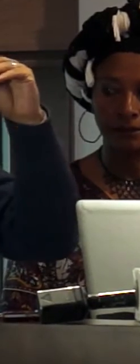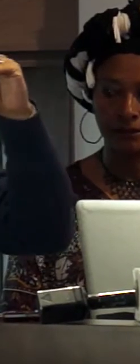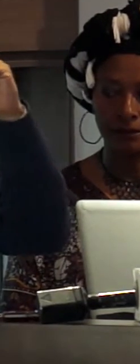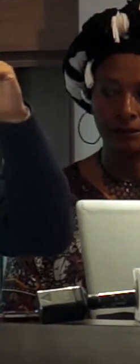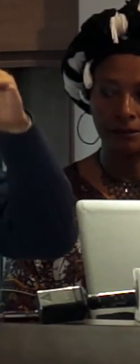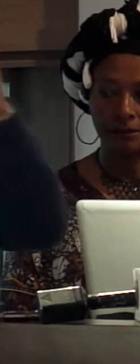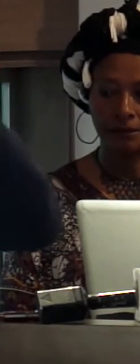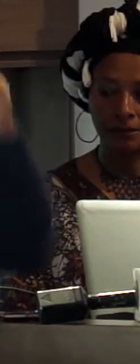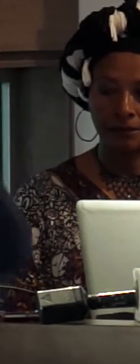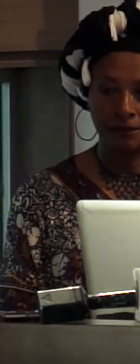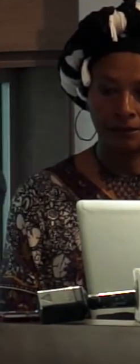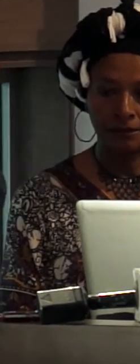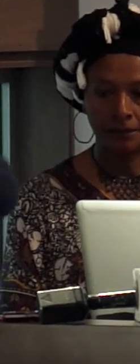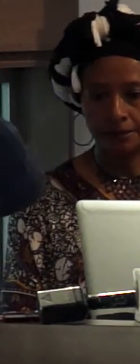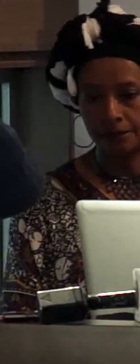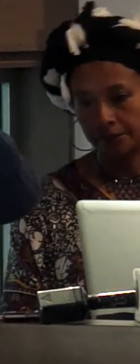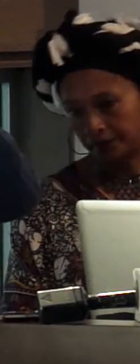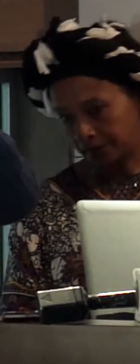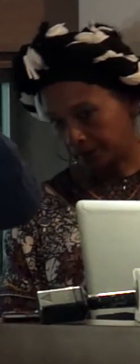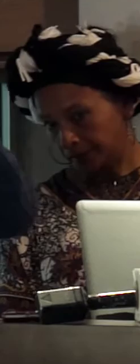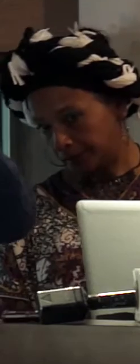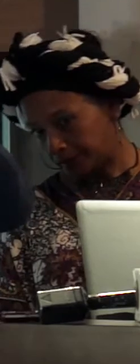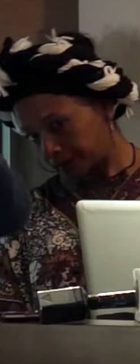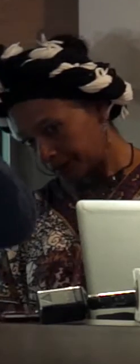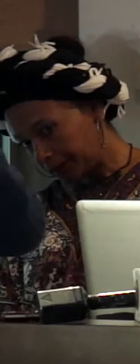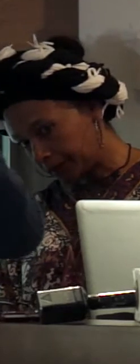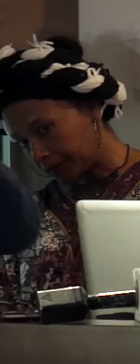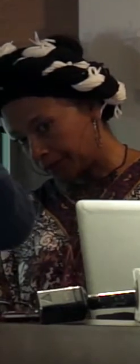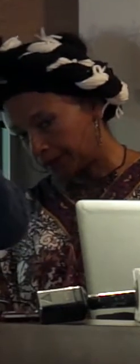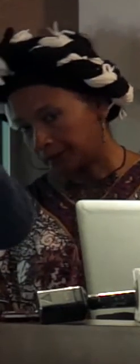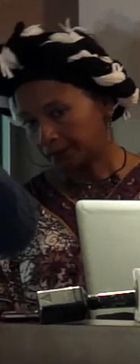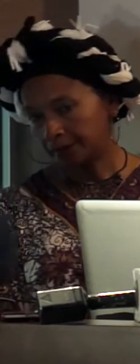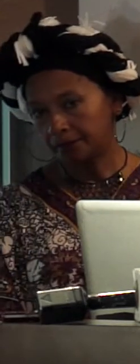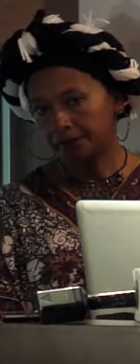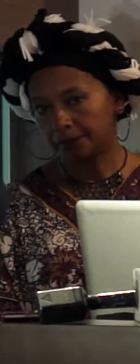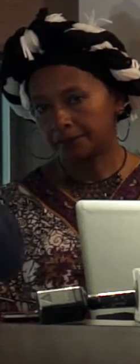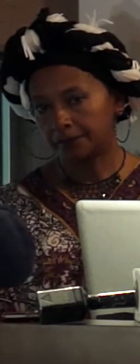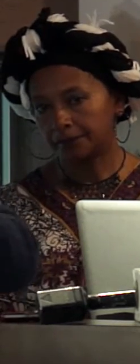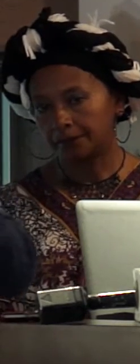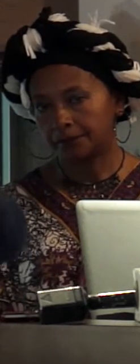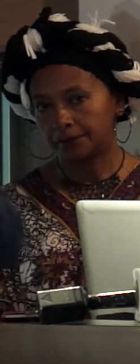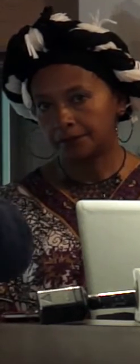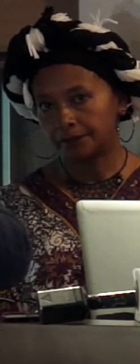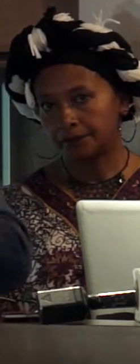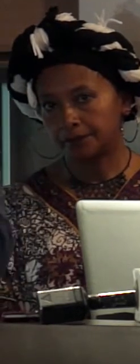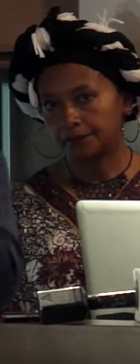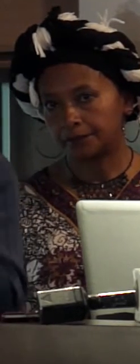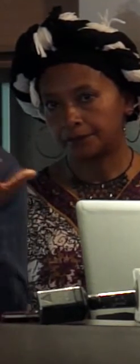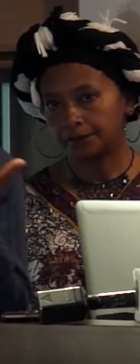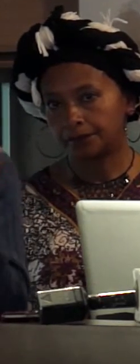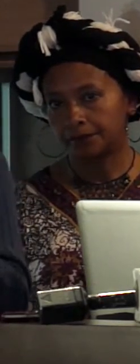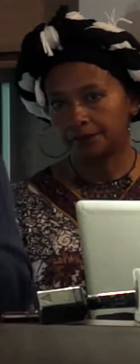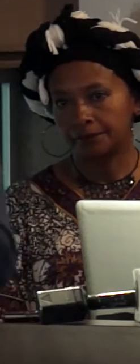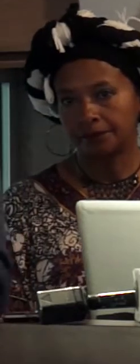contenido van a producir y lo segundo es que las advertencias no siempre incluyen el rango de edad tipo de contenido y si debe ser visto o en compañía de